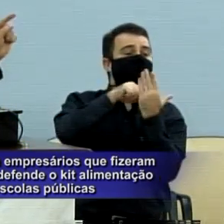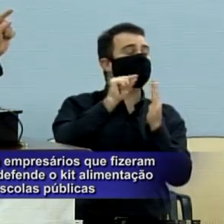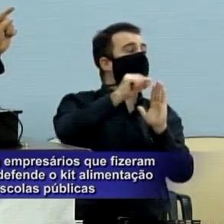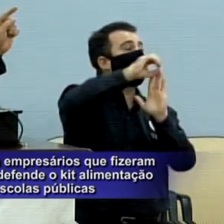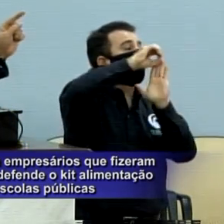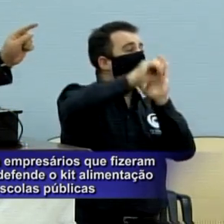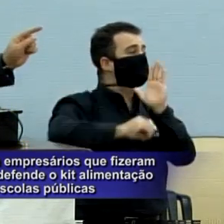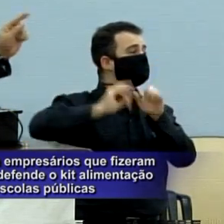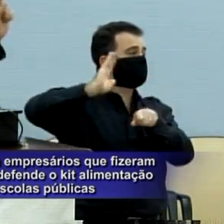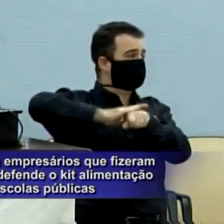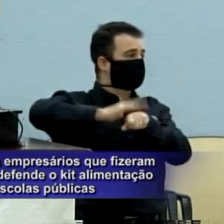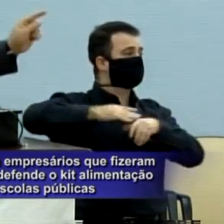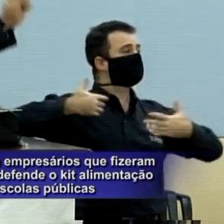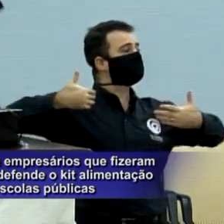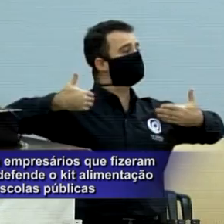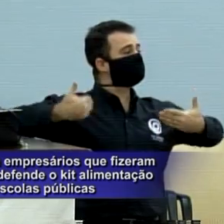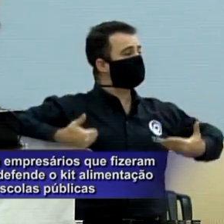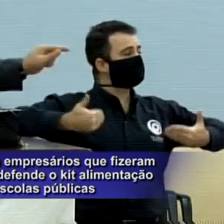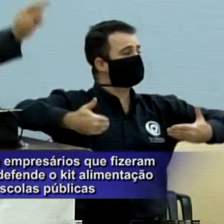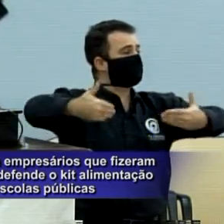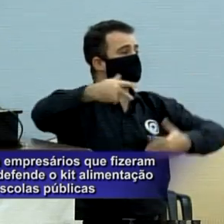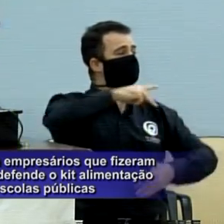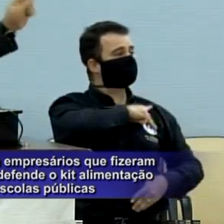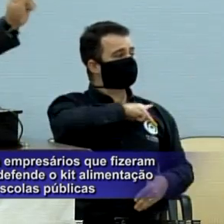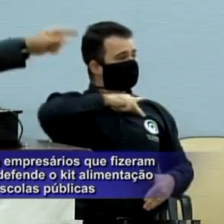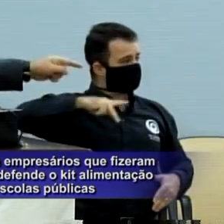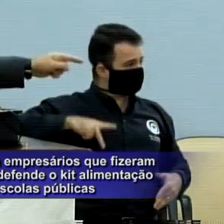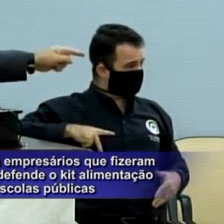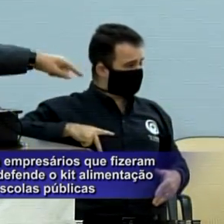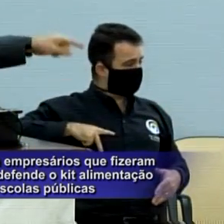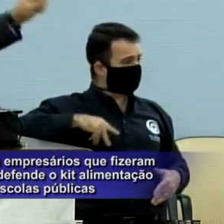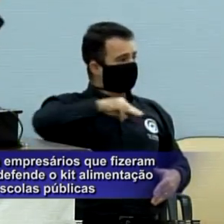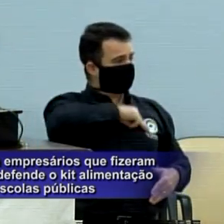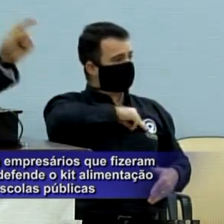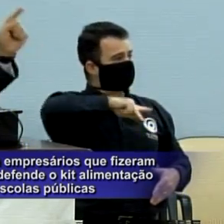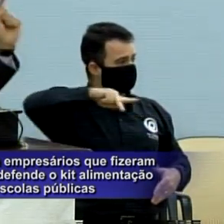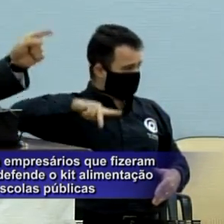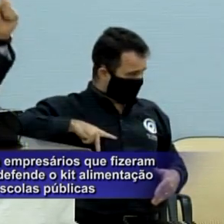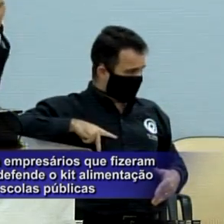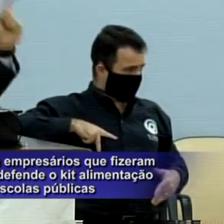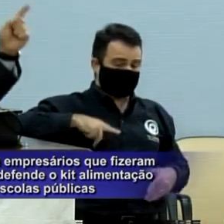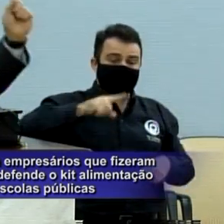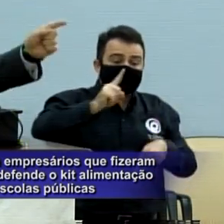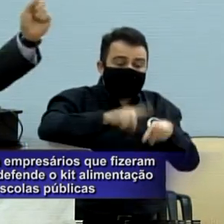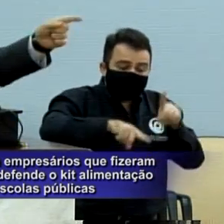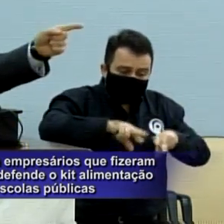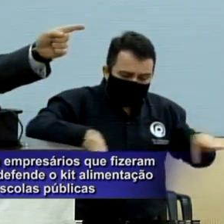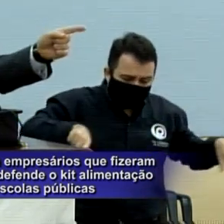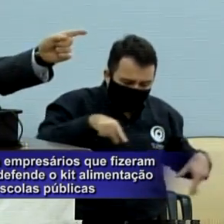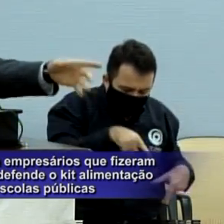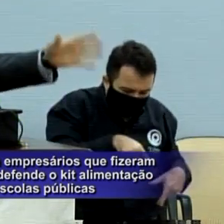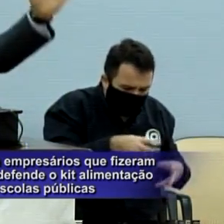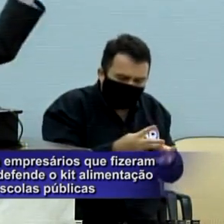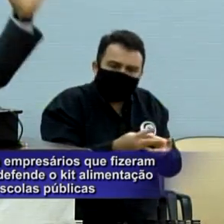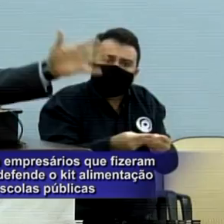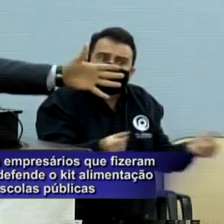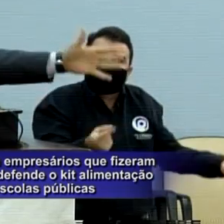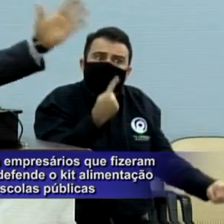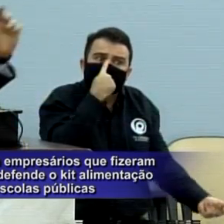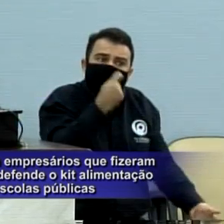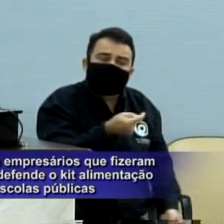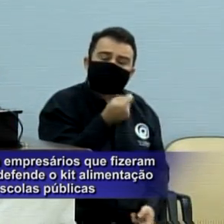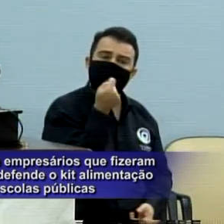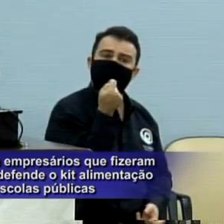Ministério Público de alimentos que estavam para ser perdidos, que o secretário queria ofertar à população e que o